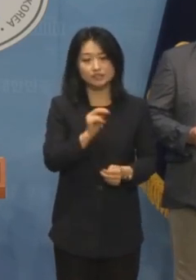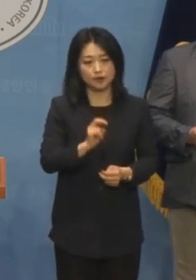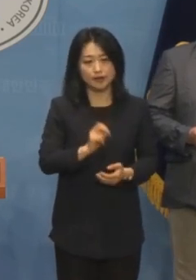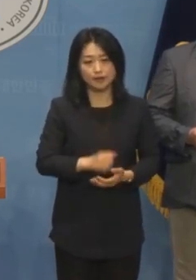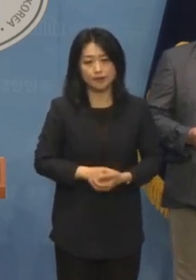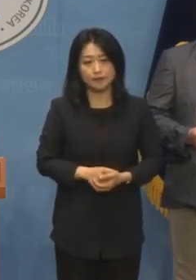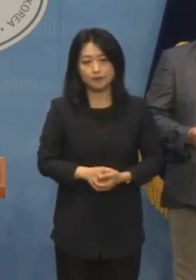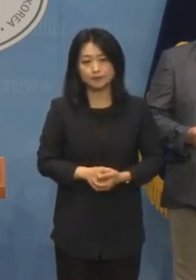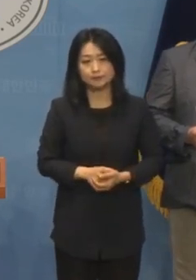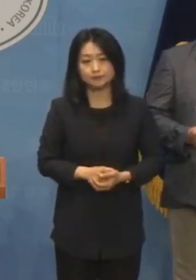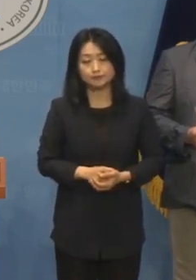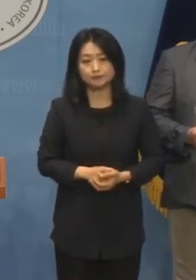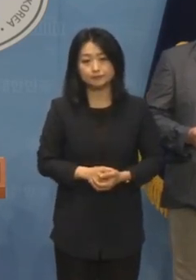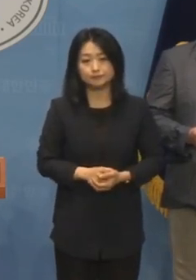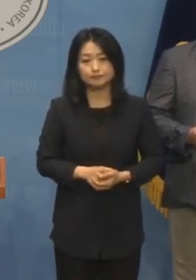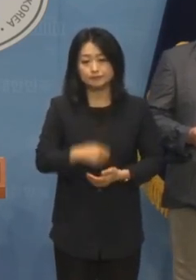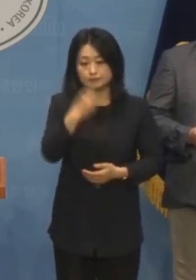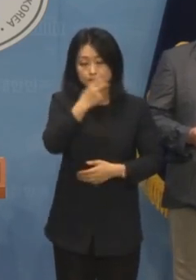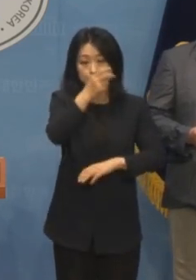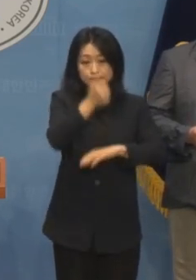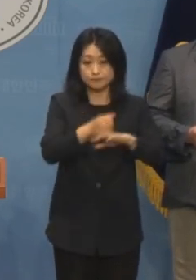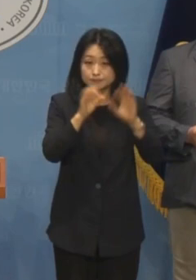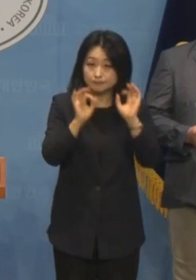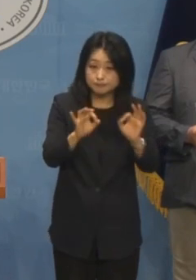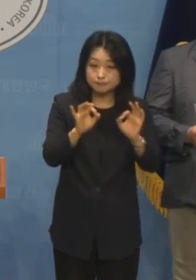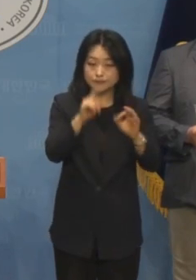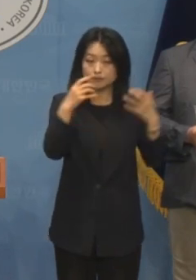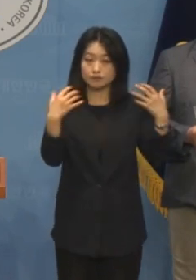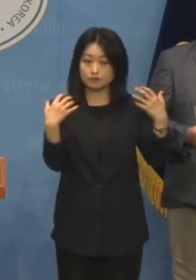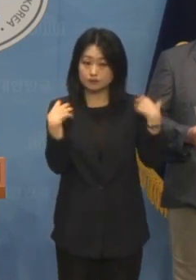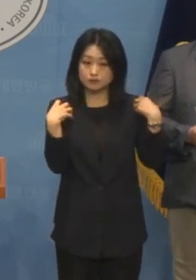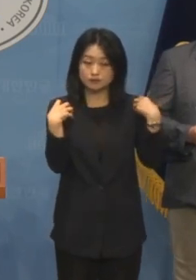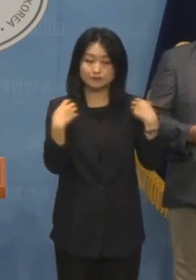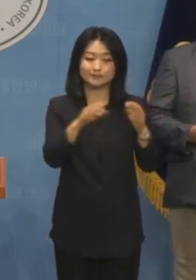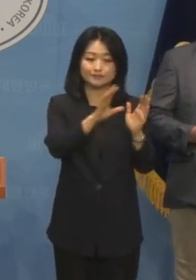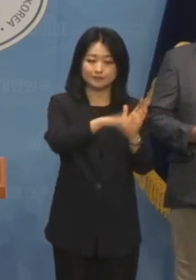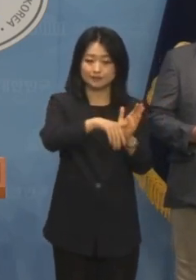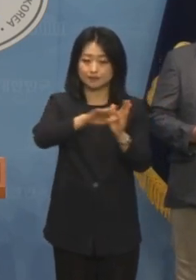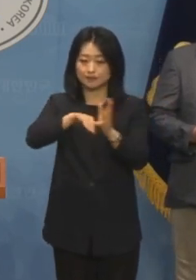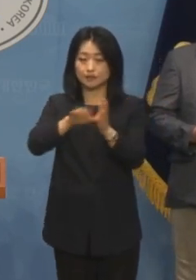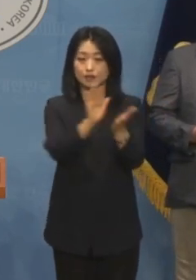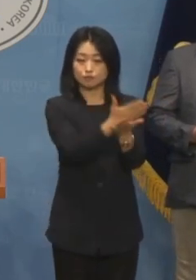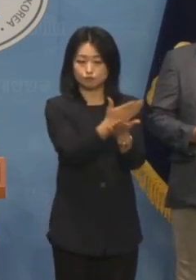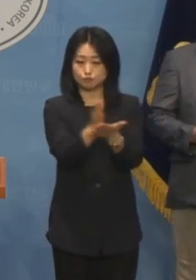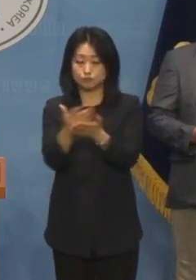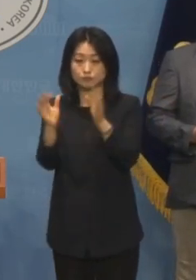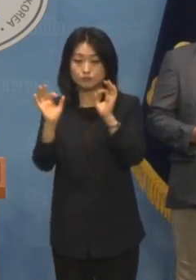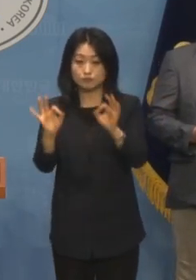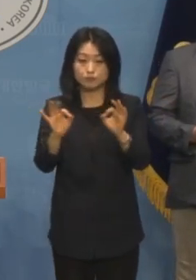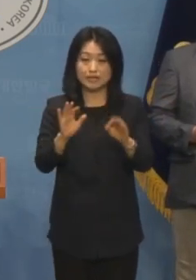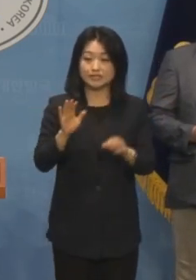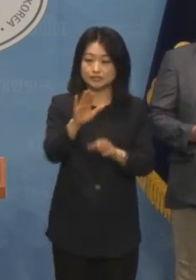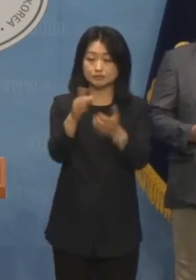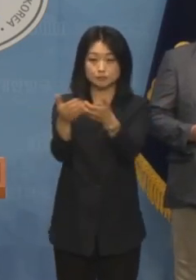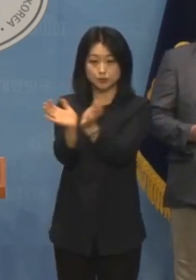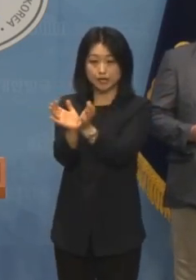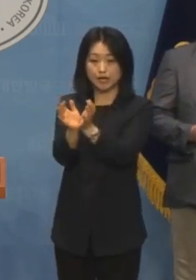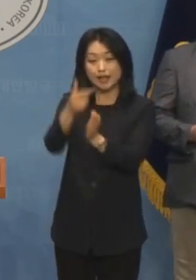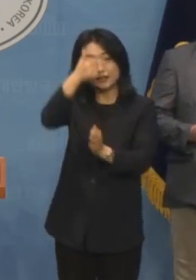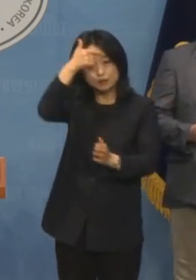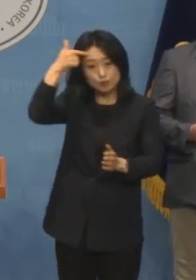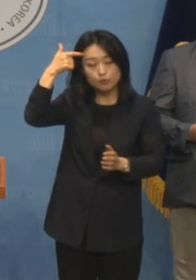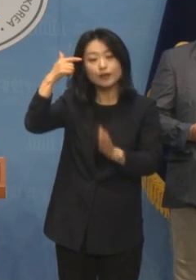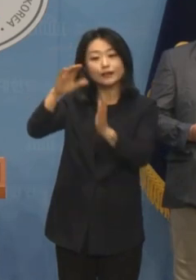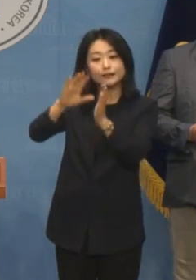있습니다. 이번 조사 결과를 정권 시기별로 분류를 했습니다. 진보 정권, 즉 노무현